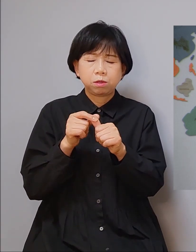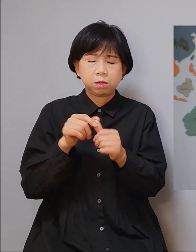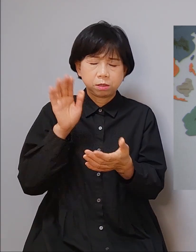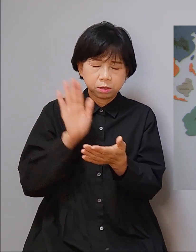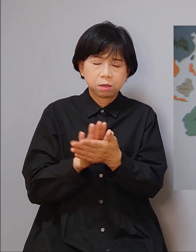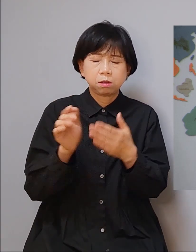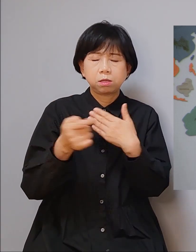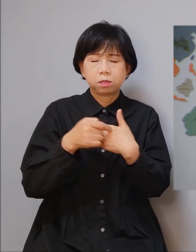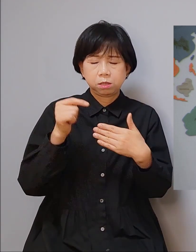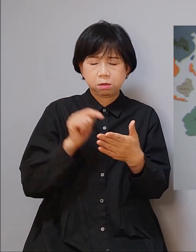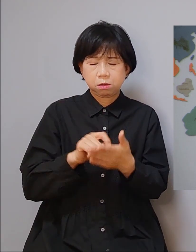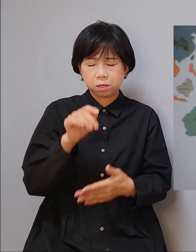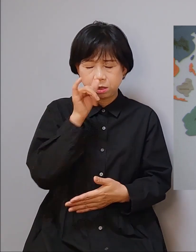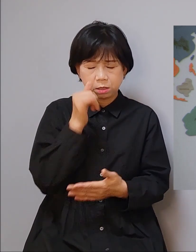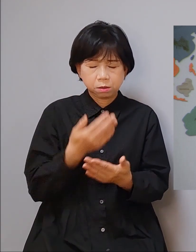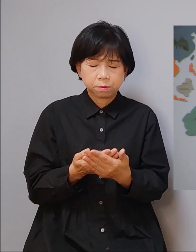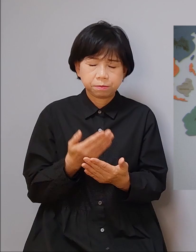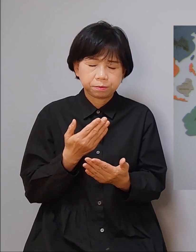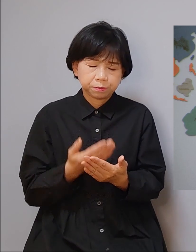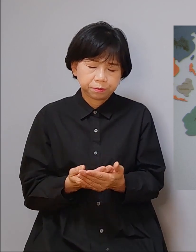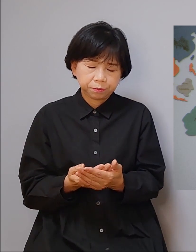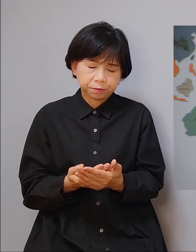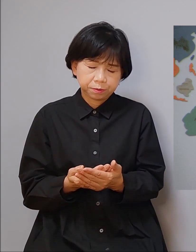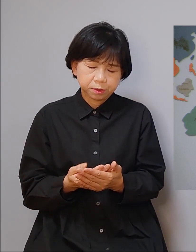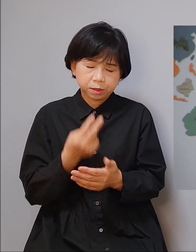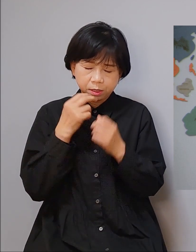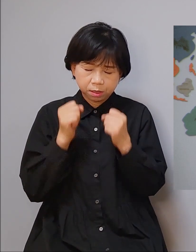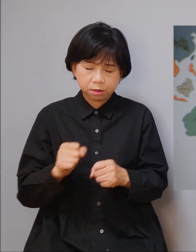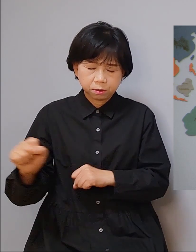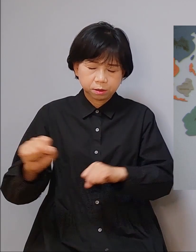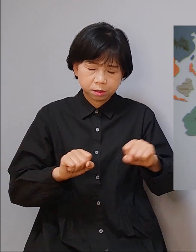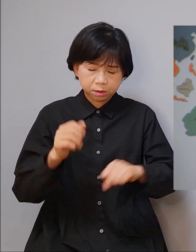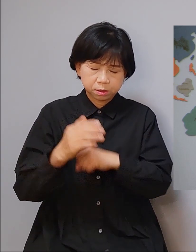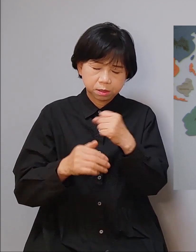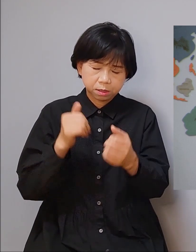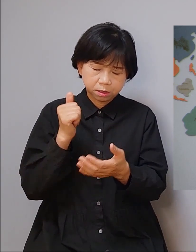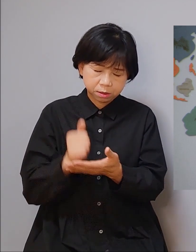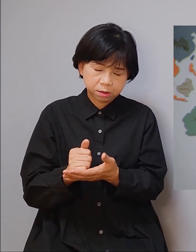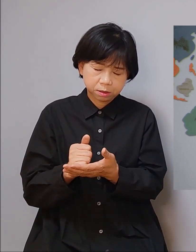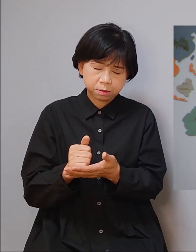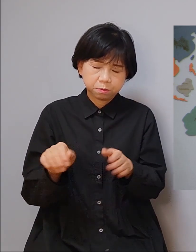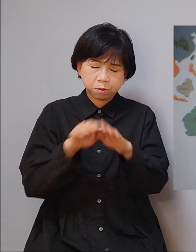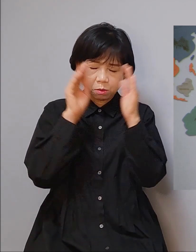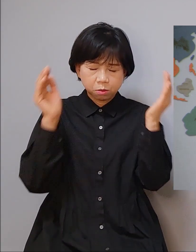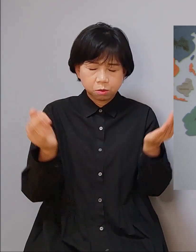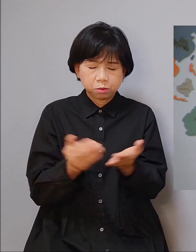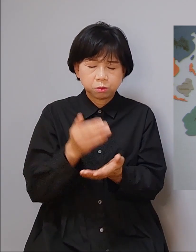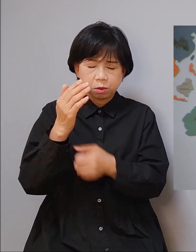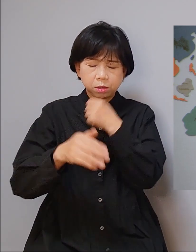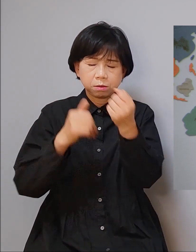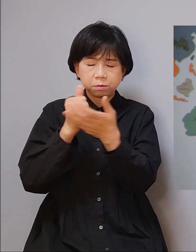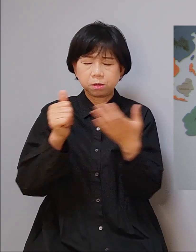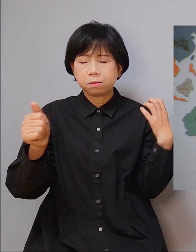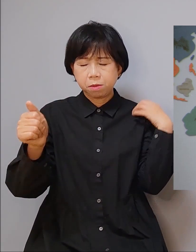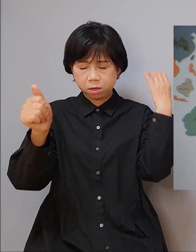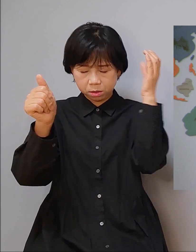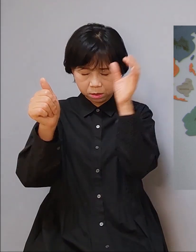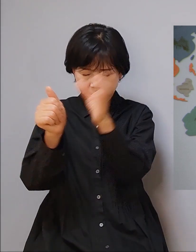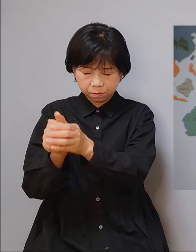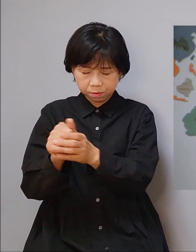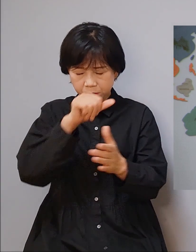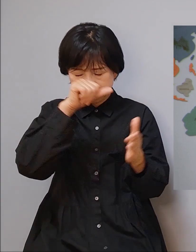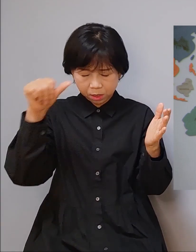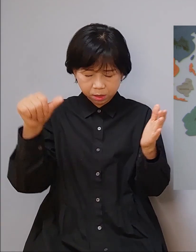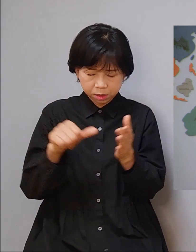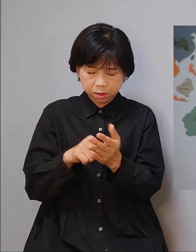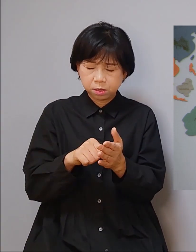있도록 은혜를 도와여 주시옵소서. 살아 역사하시는 하나님, 다 하나님께 맡깁니다. 우리의